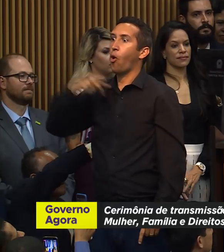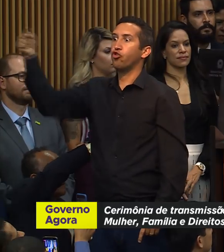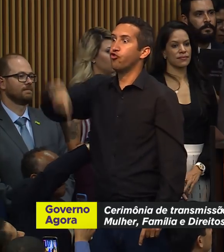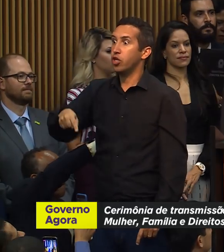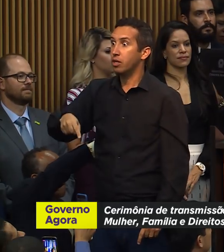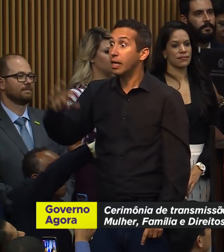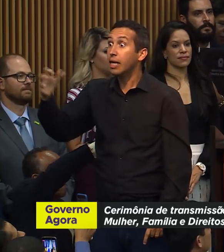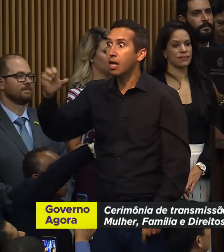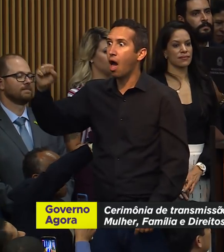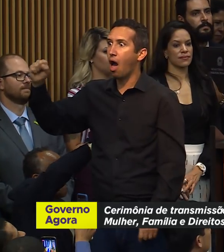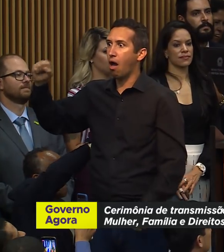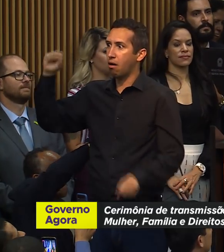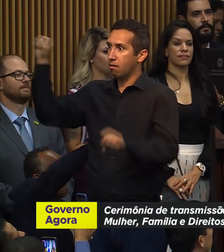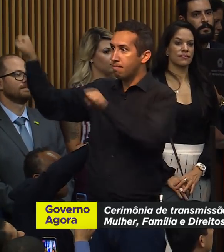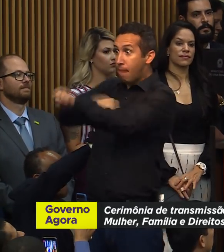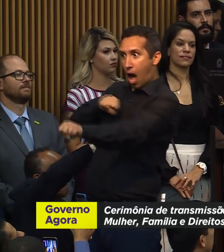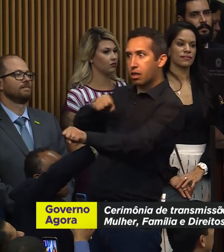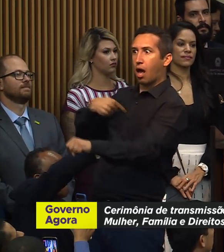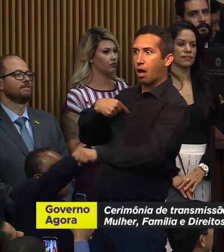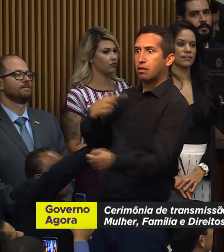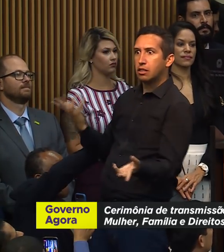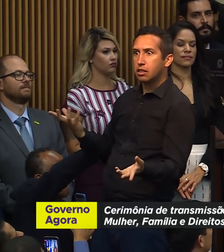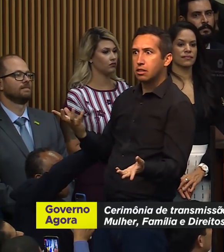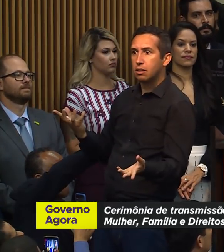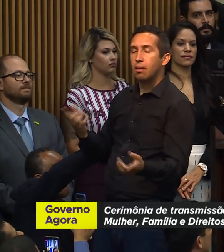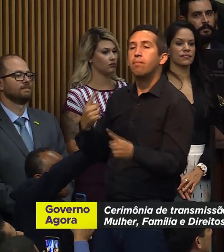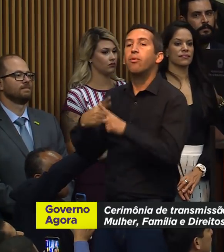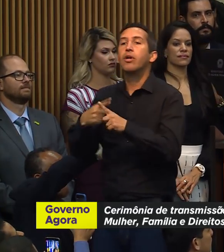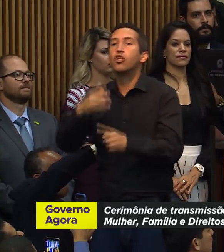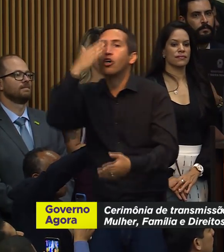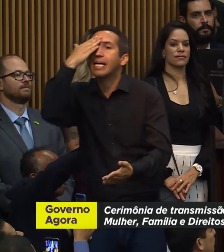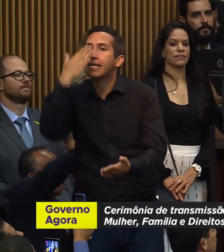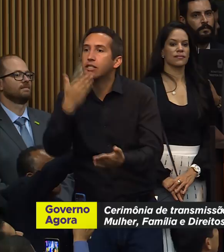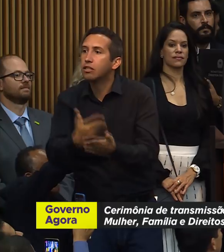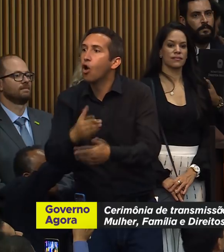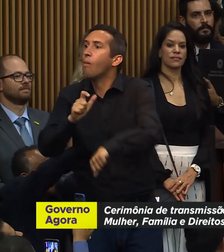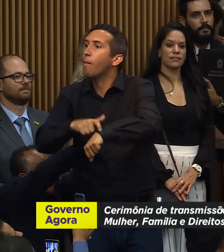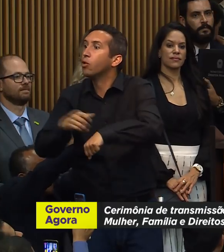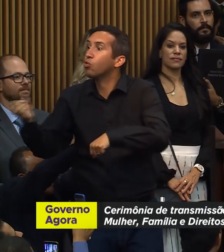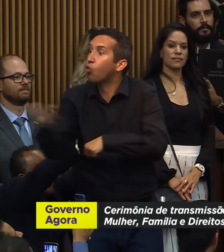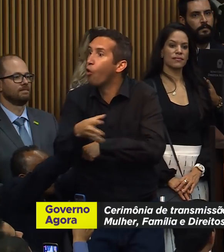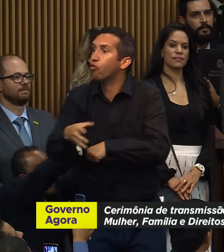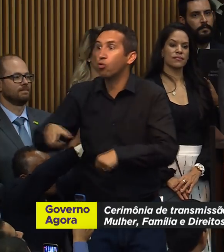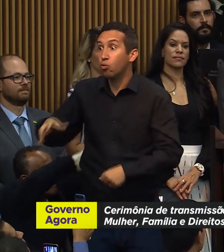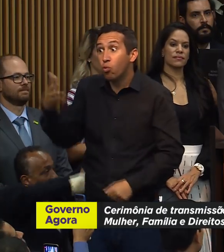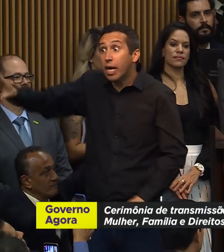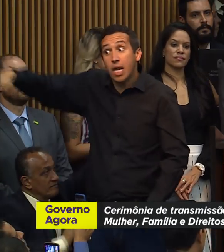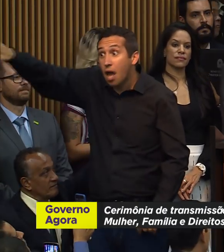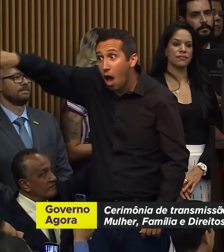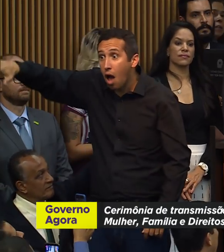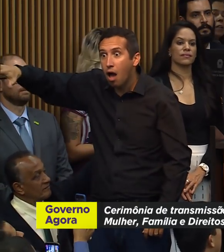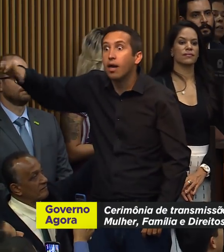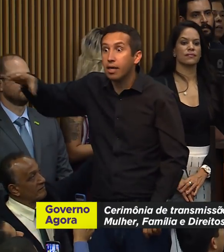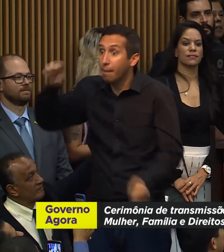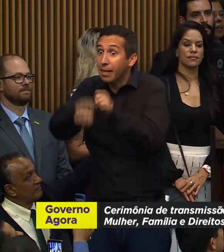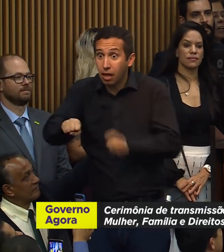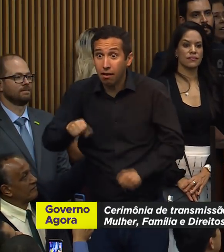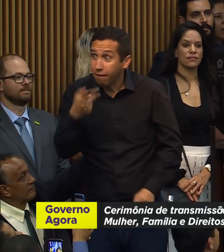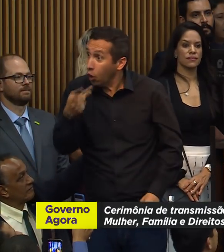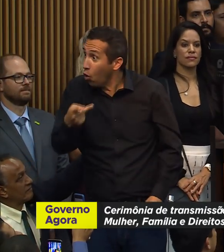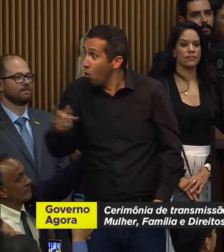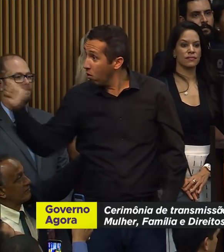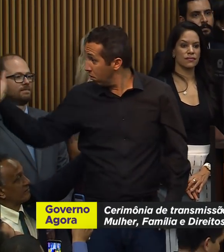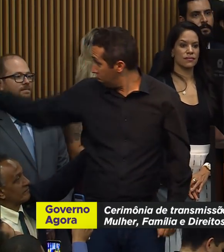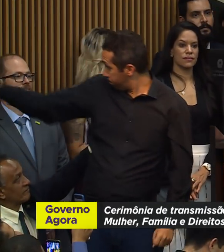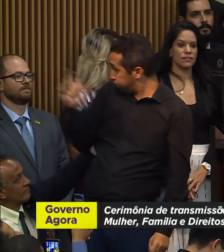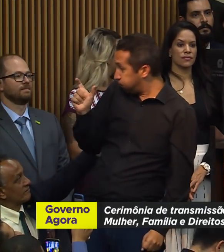Queriam nos matar, porque a gente acredita que é um novo momento para o Brasil. Queriam nos matar, disseram que iam